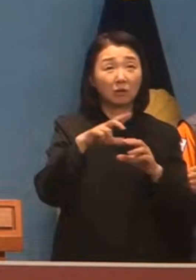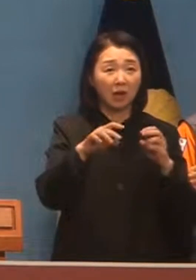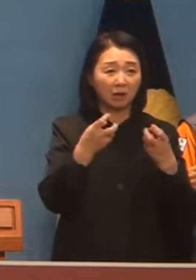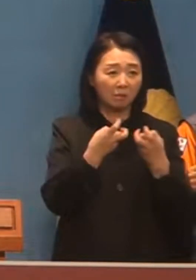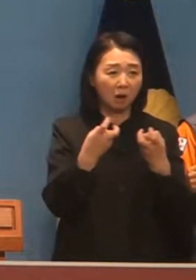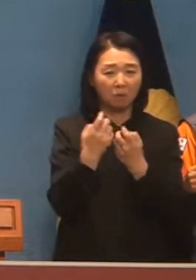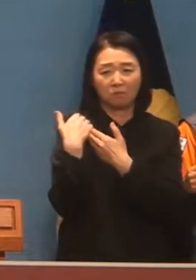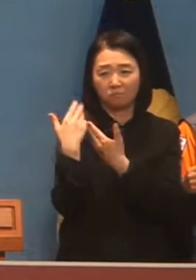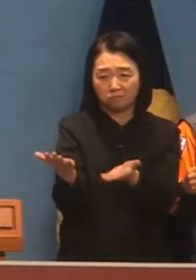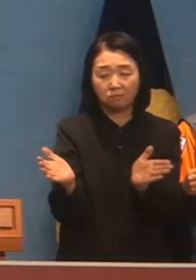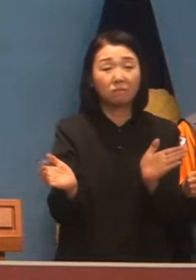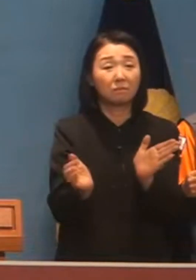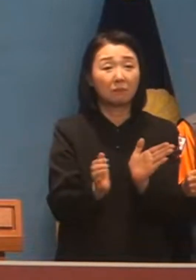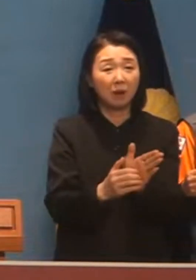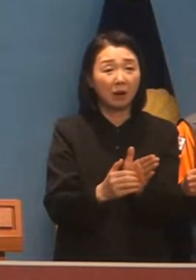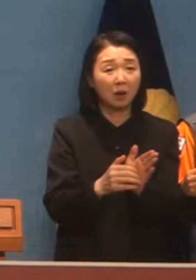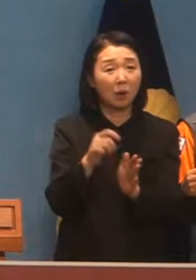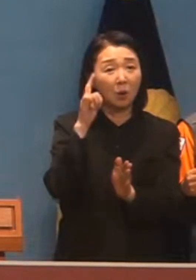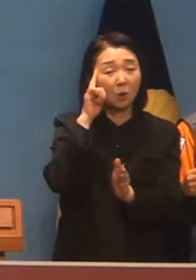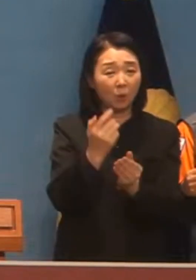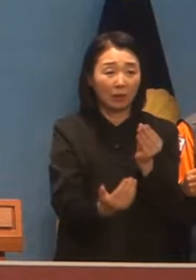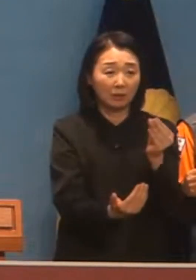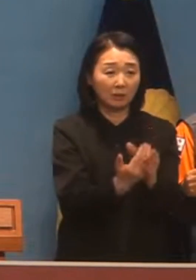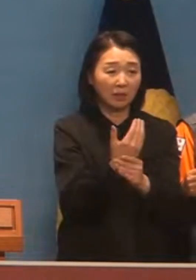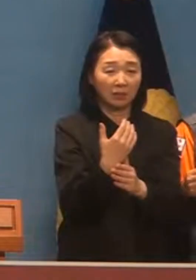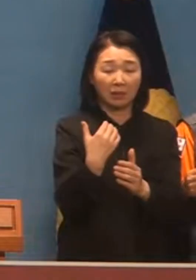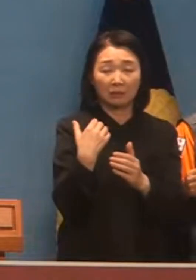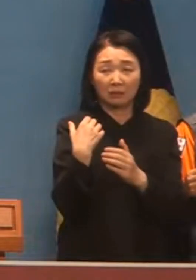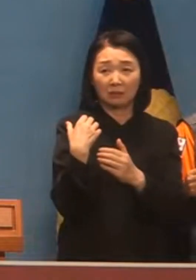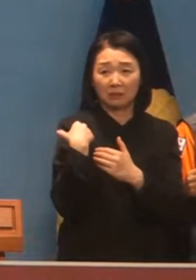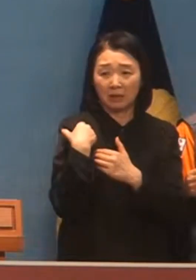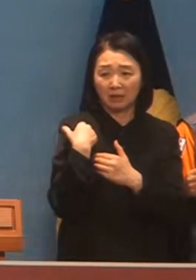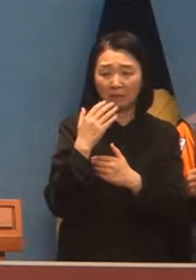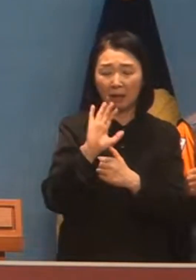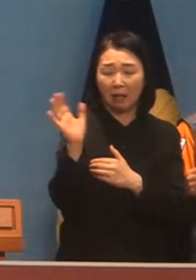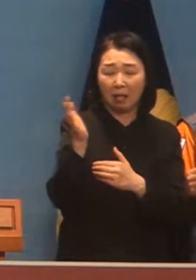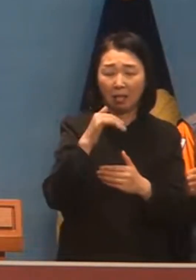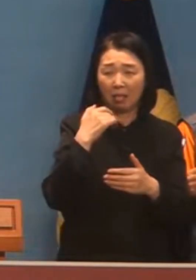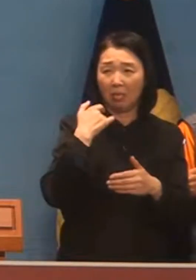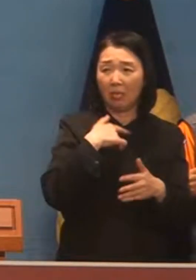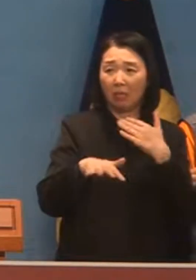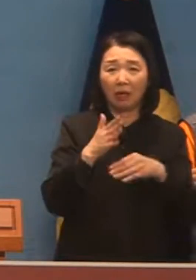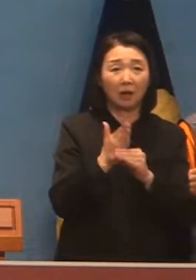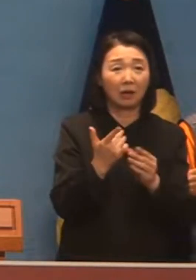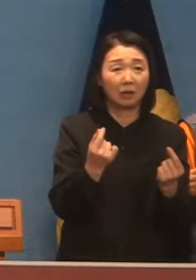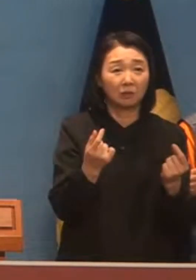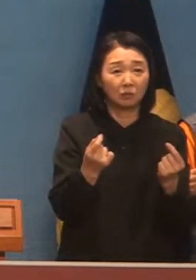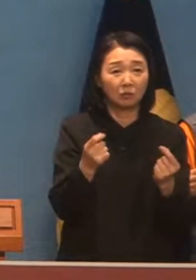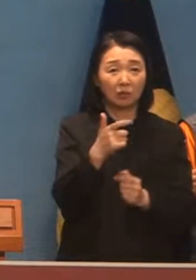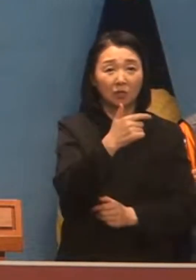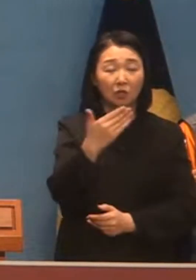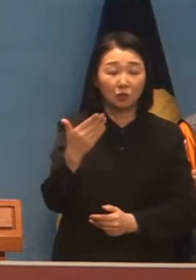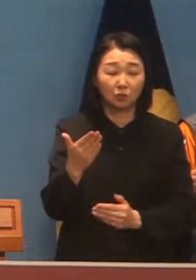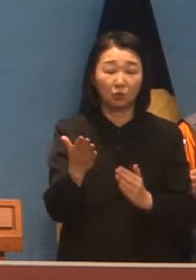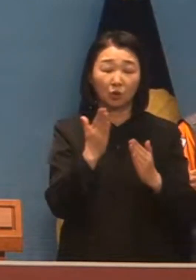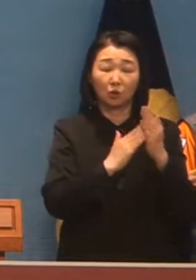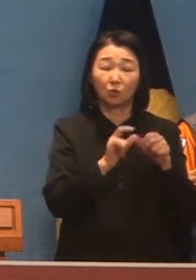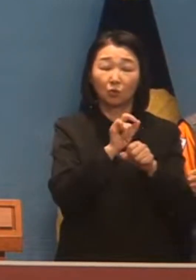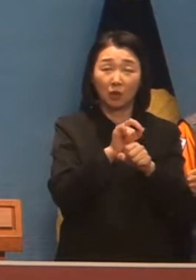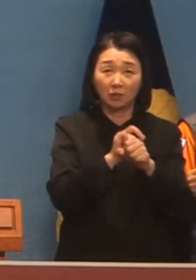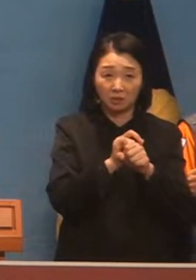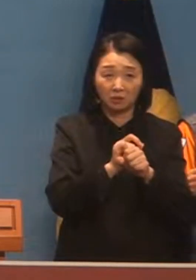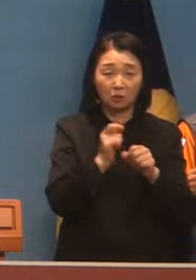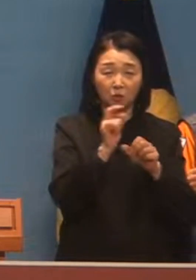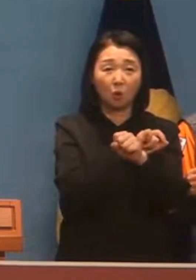일체 방치하고 연이은 재난 책임을 회피할 궁리만 했습니다. 소방공무원 국가직 전환이 이루어진